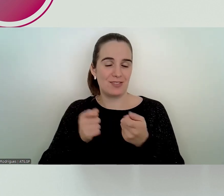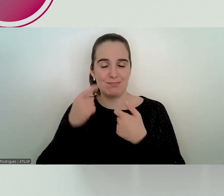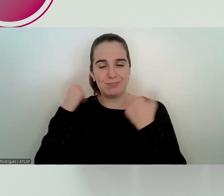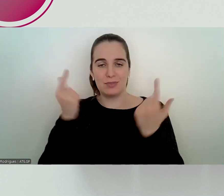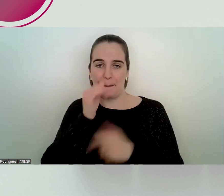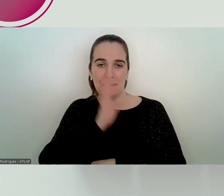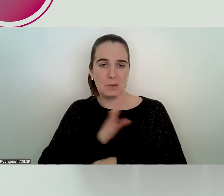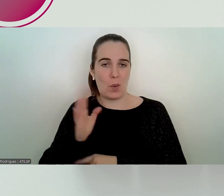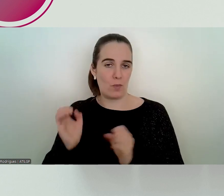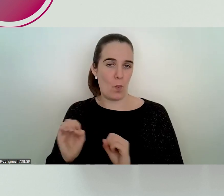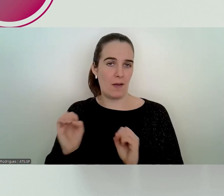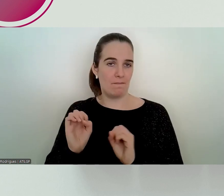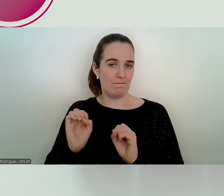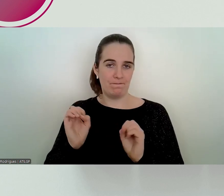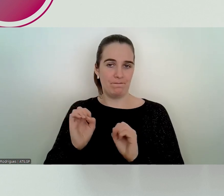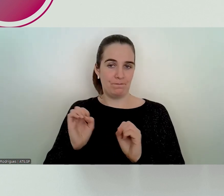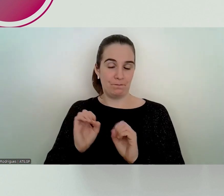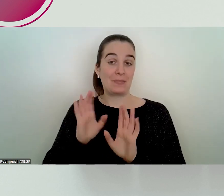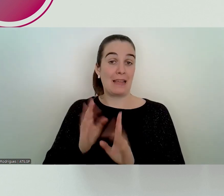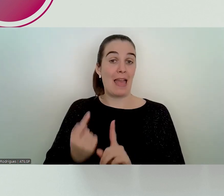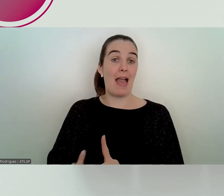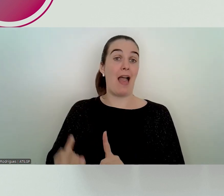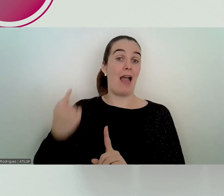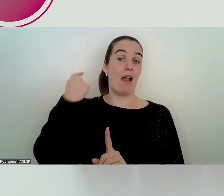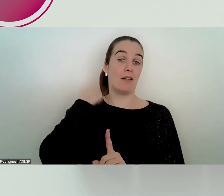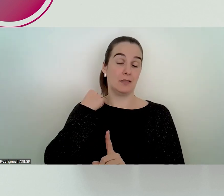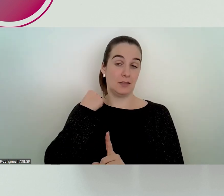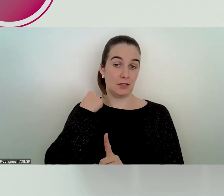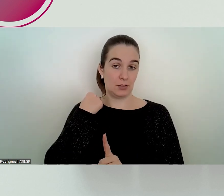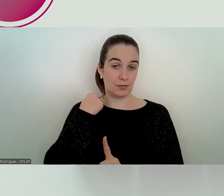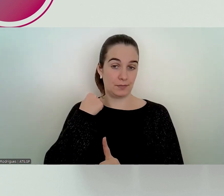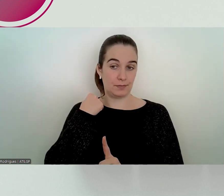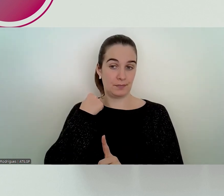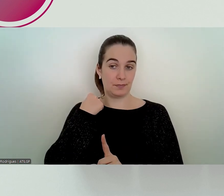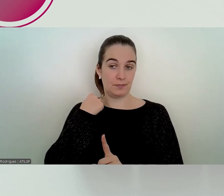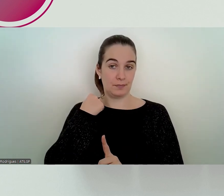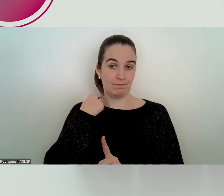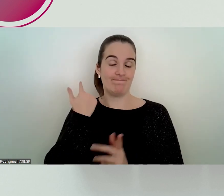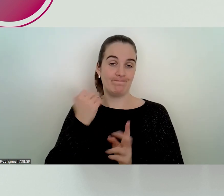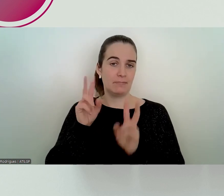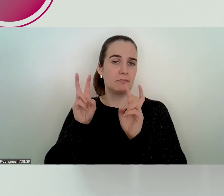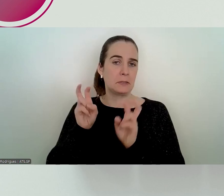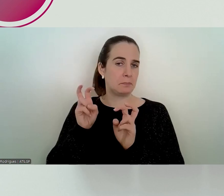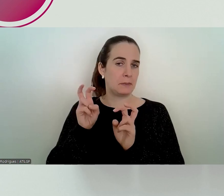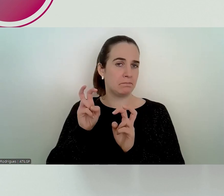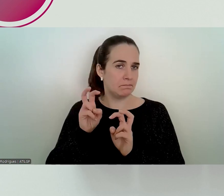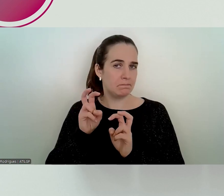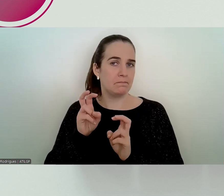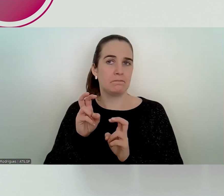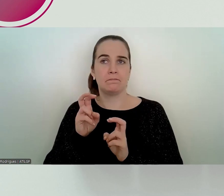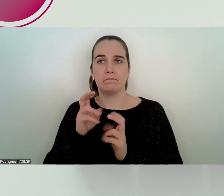que tinha na raiz, se calhar, questões relacionadas